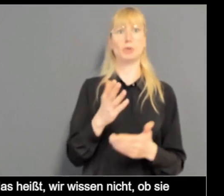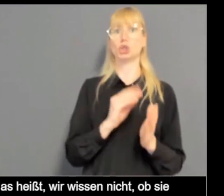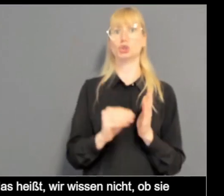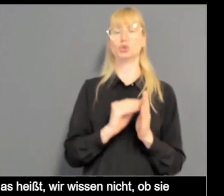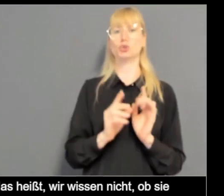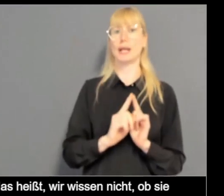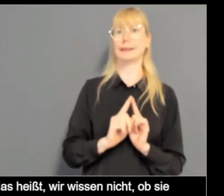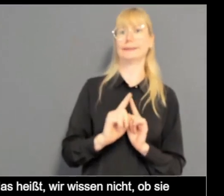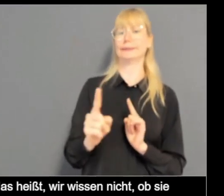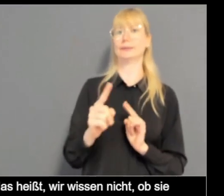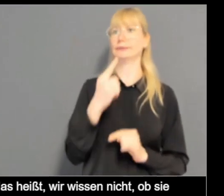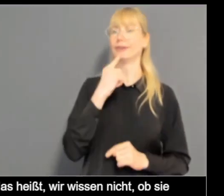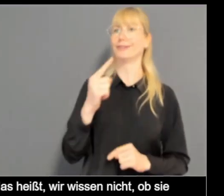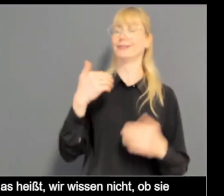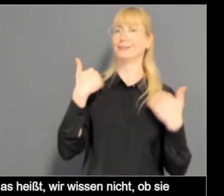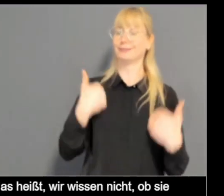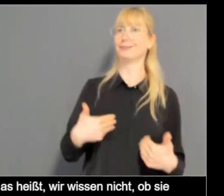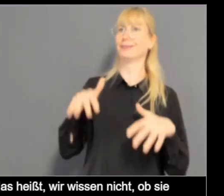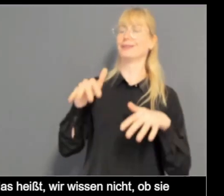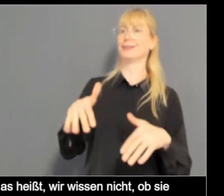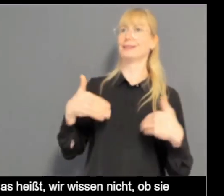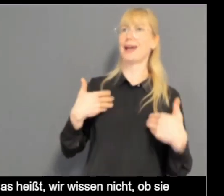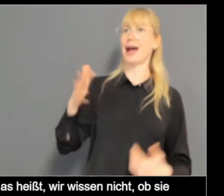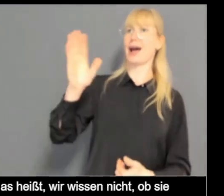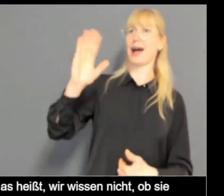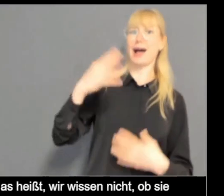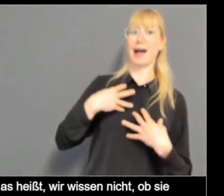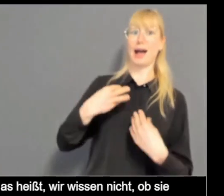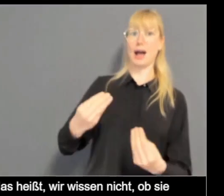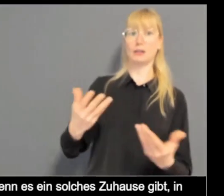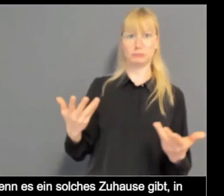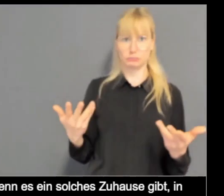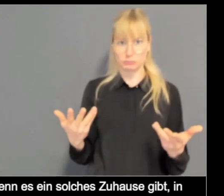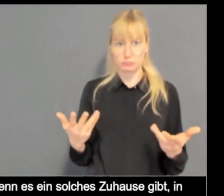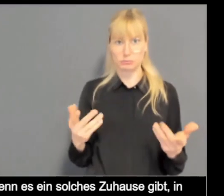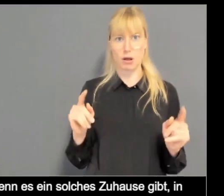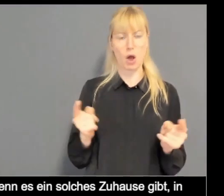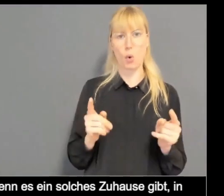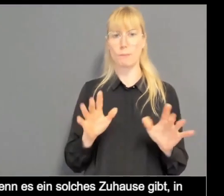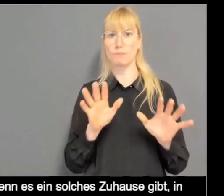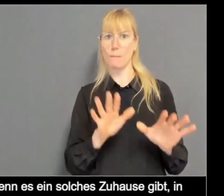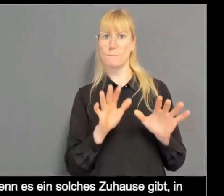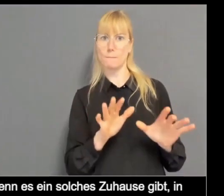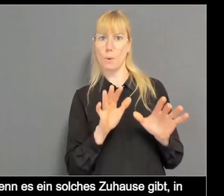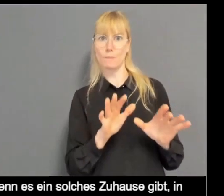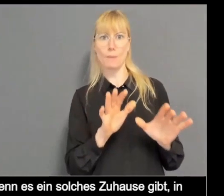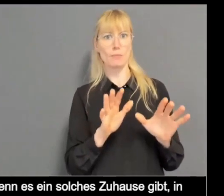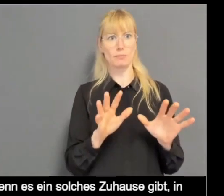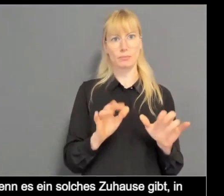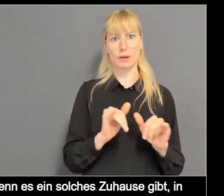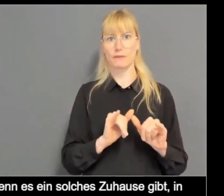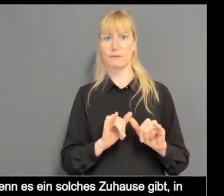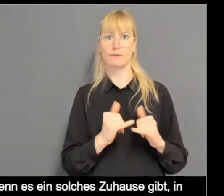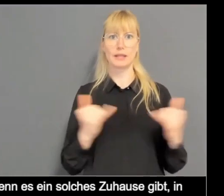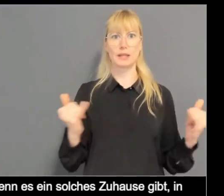Schule aufschlägt und sagt, da bin ich, oder die Eltern kommen an. Das Angebot passt aber für die wenigsten, weil sie nicht das Deutsch beherrschen und es jetzt